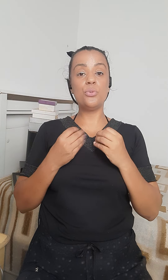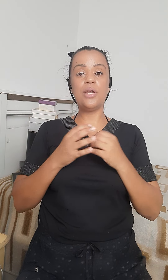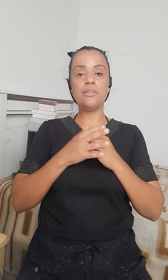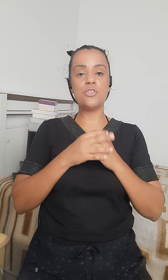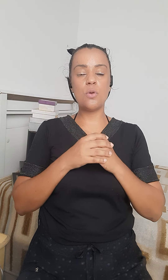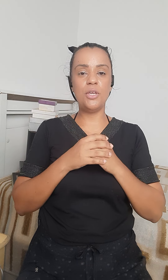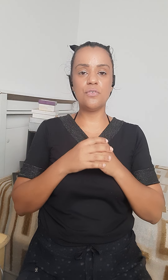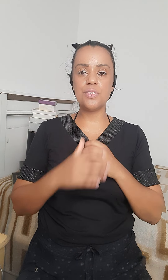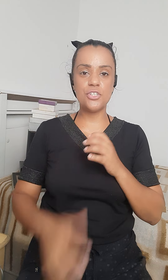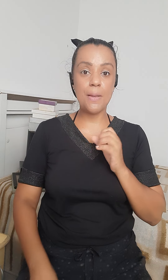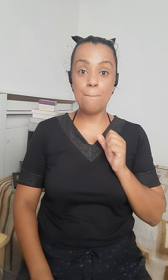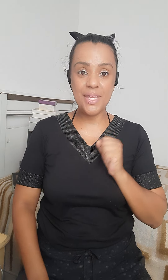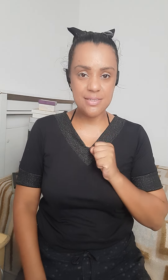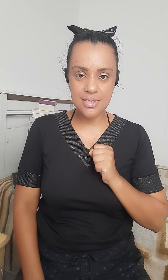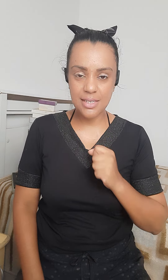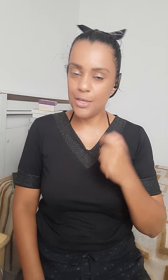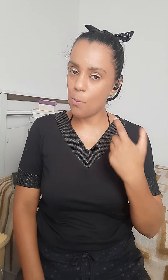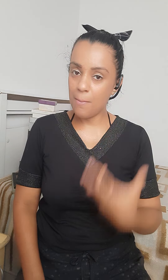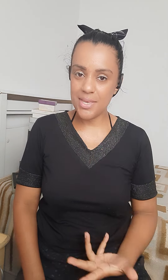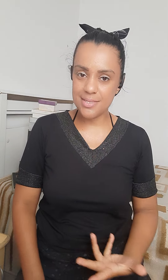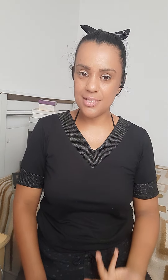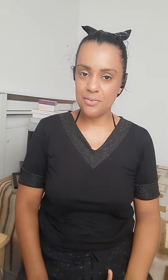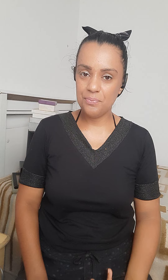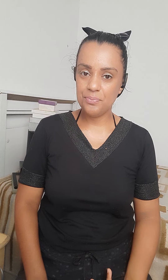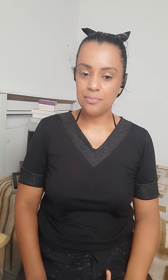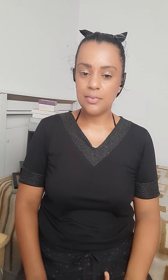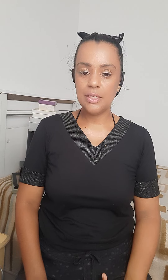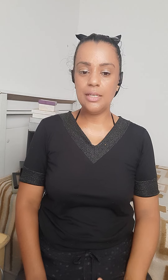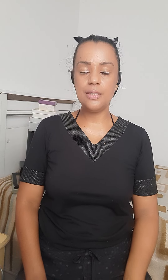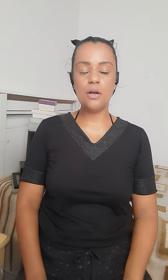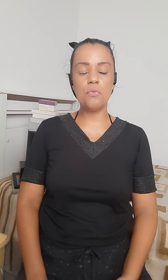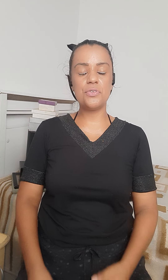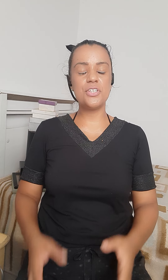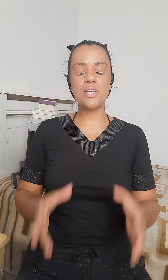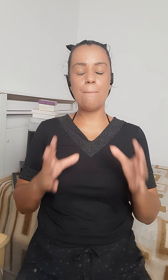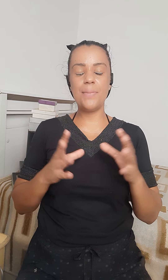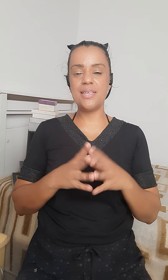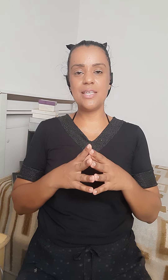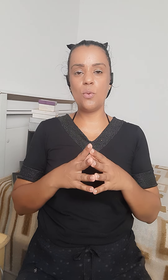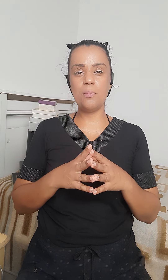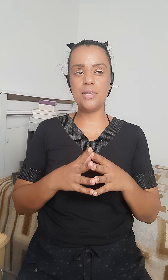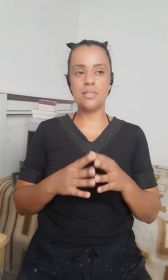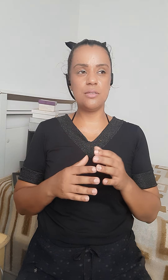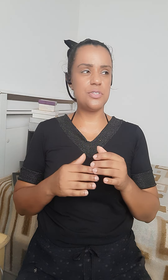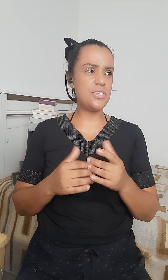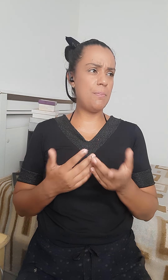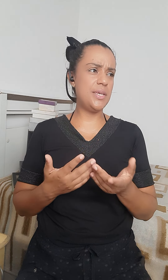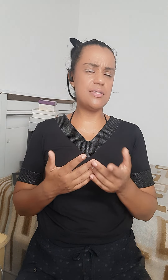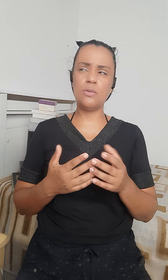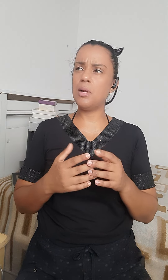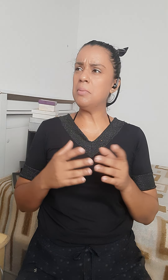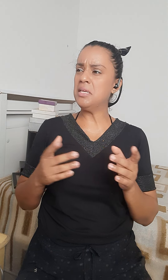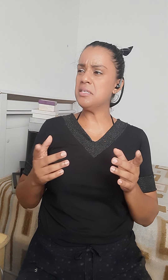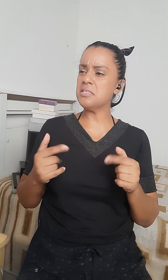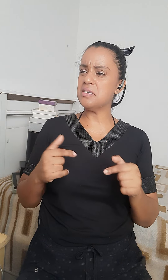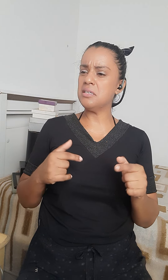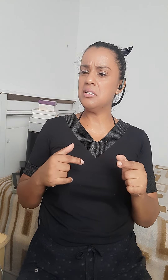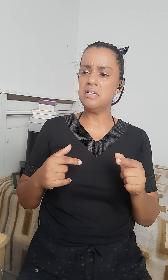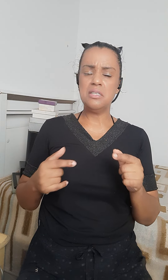estruturado na sua mente, você já pensa em uma mesa. Então, você já pensa numa mesa. Então, você já pensa numa mesa